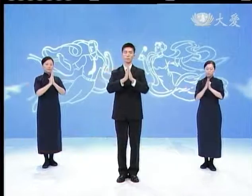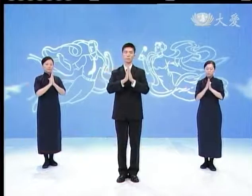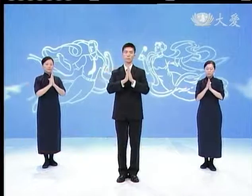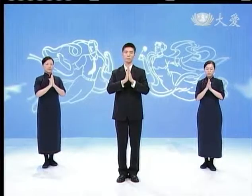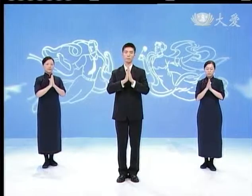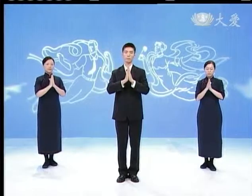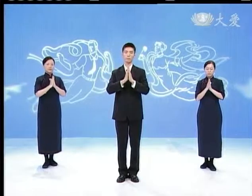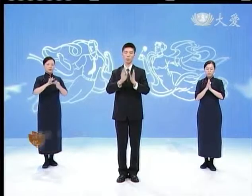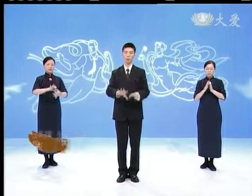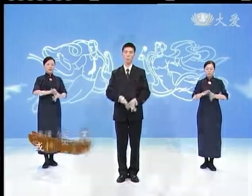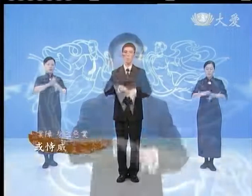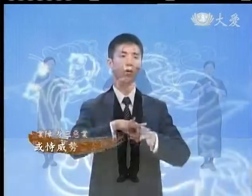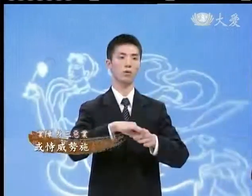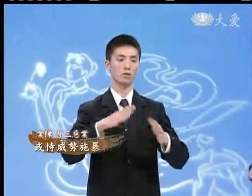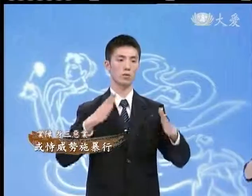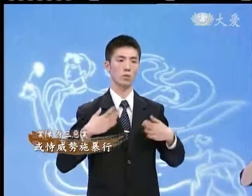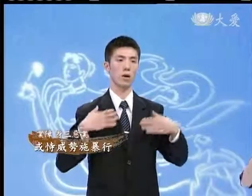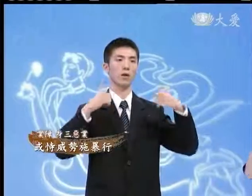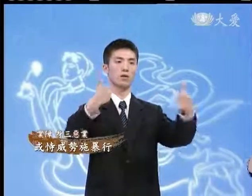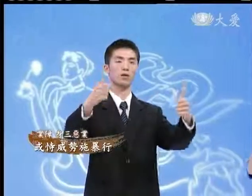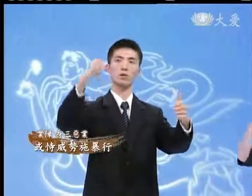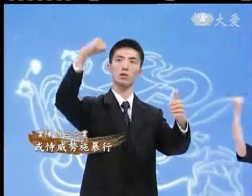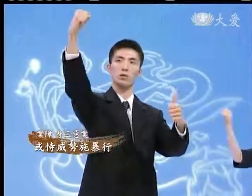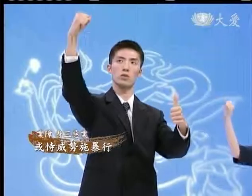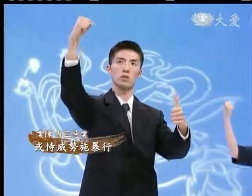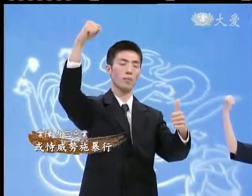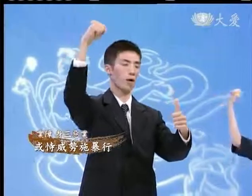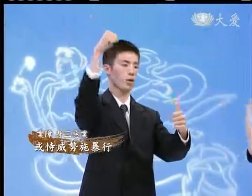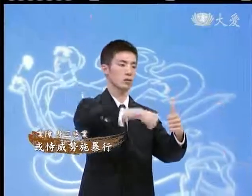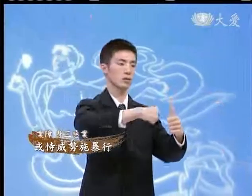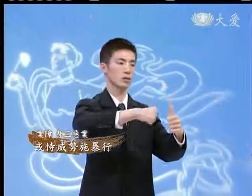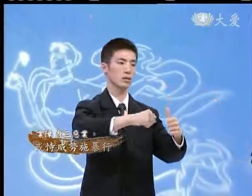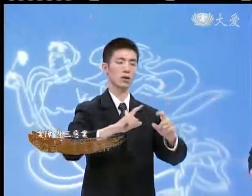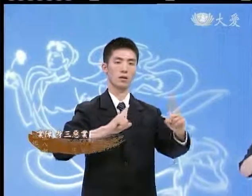为世事报信。